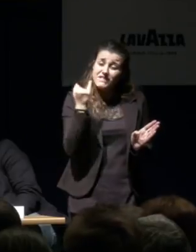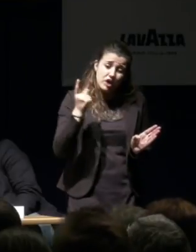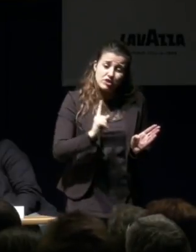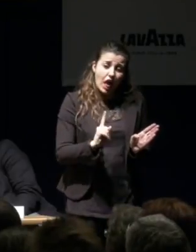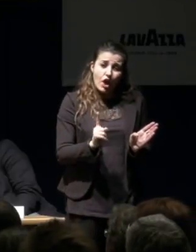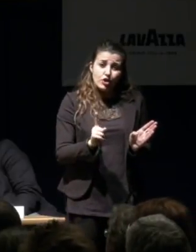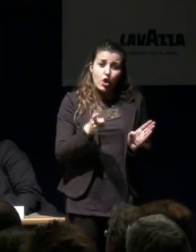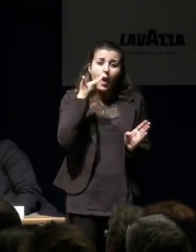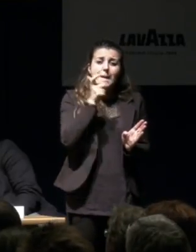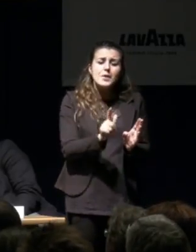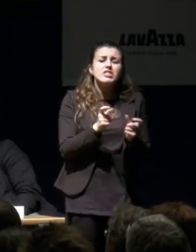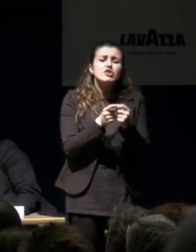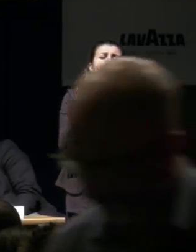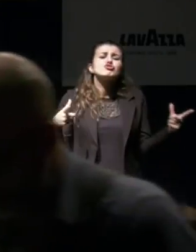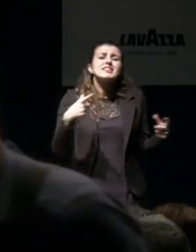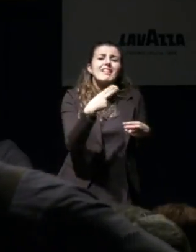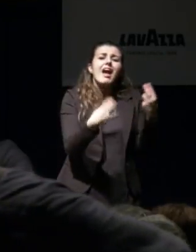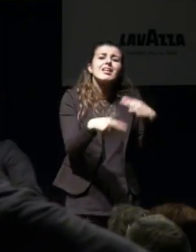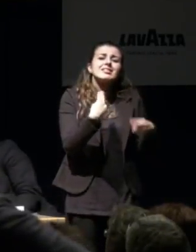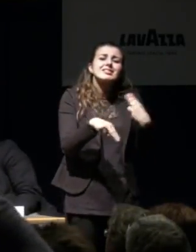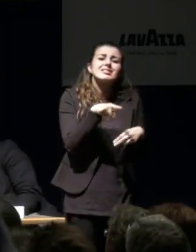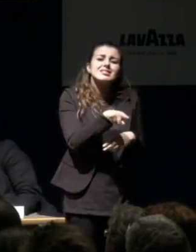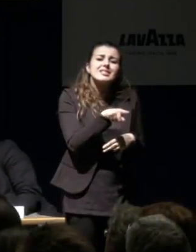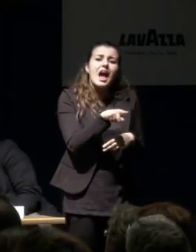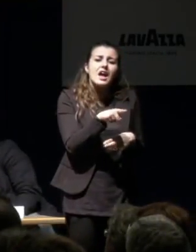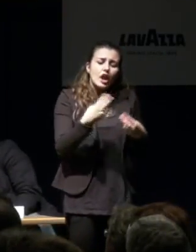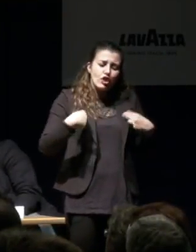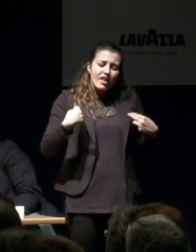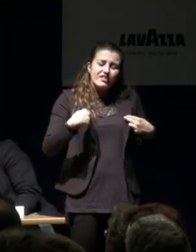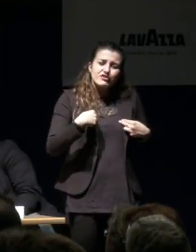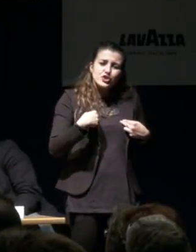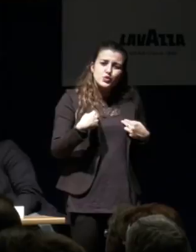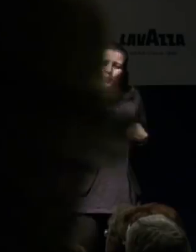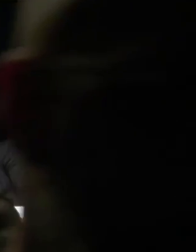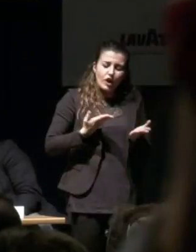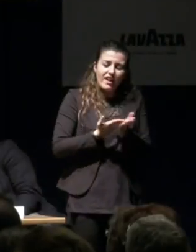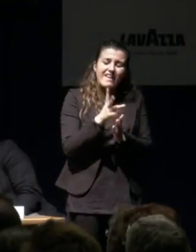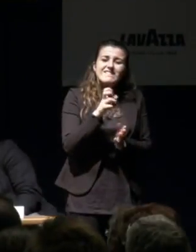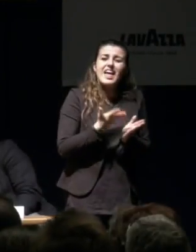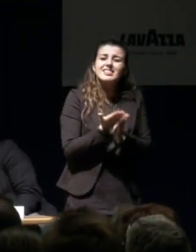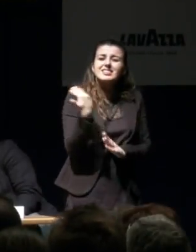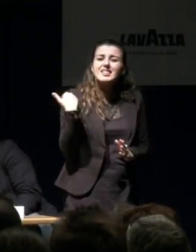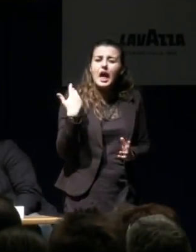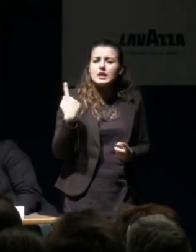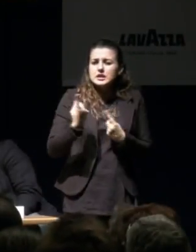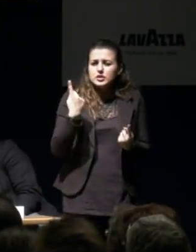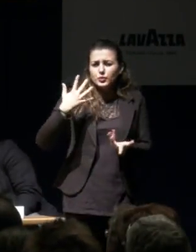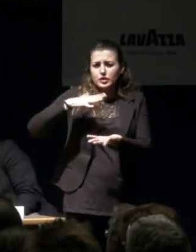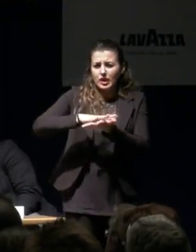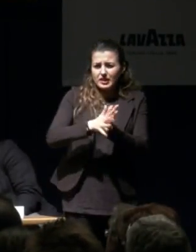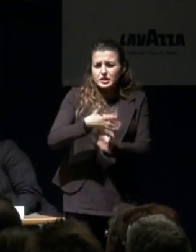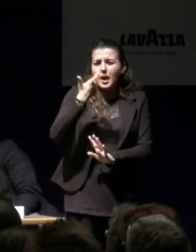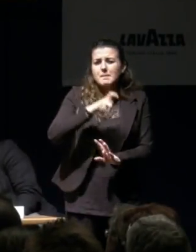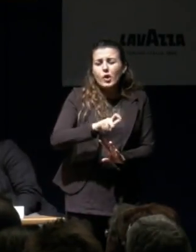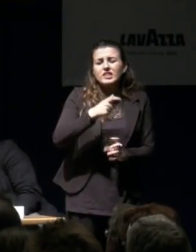fare su una città come taranto che ha vissuto negli ultimi 20 anni dei cataclismi perché è una